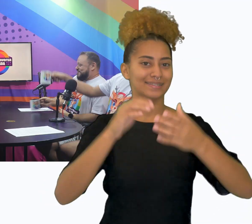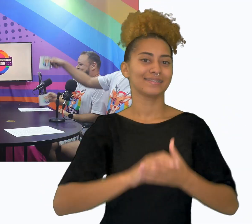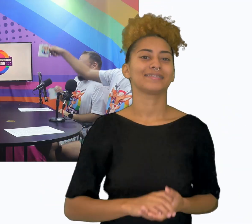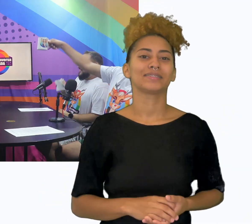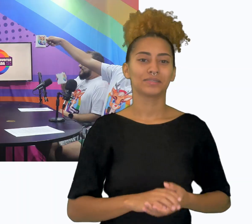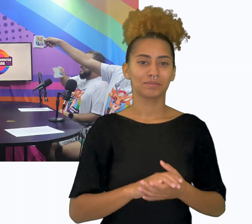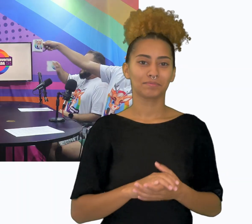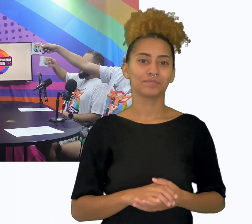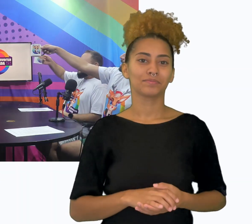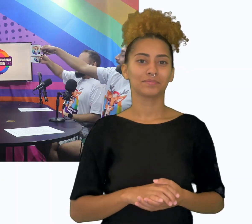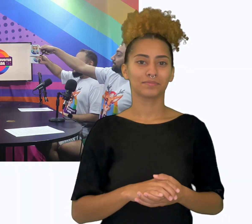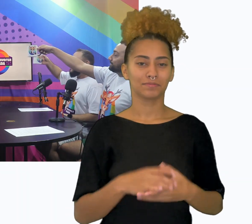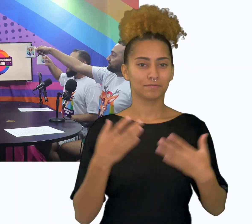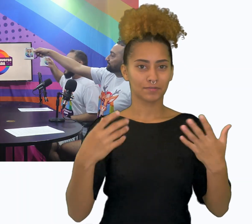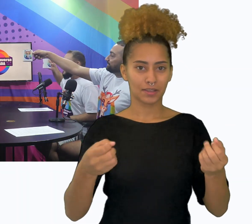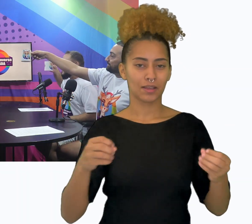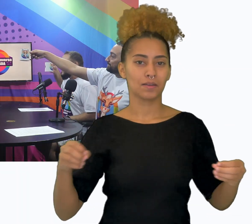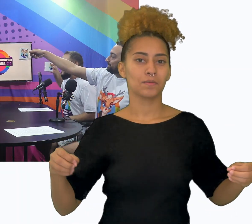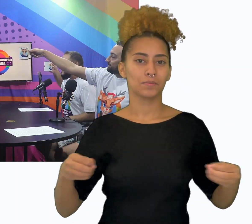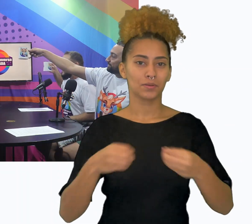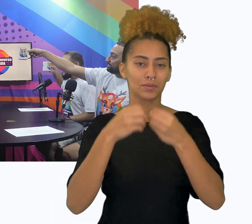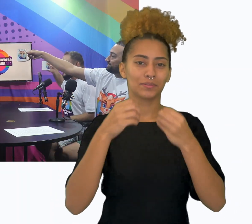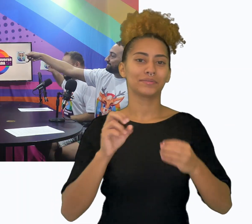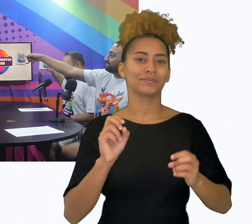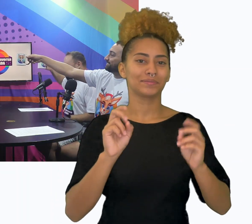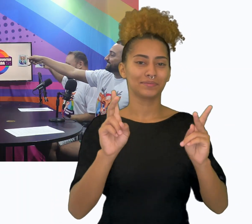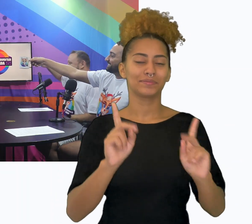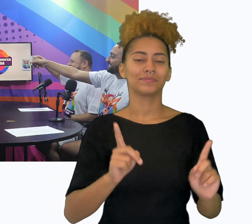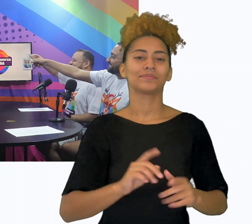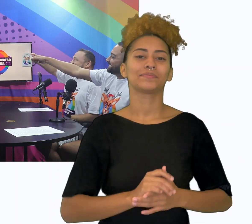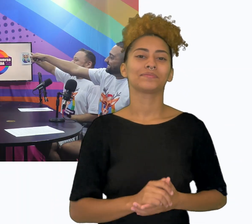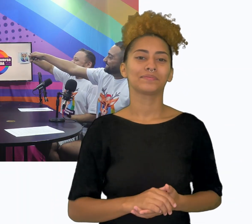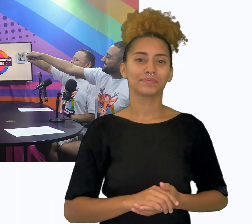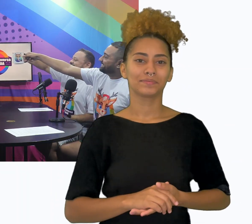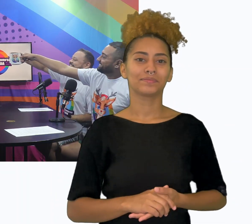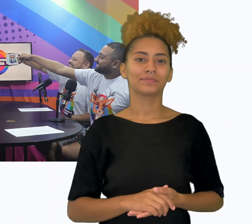brindar. Sai do grind. Sai do grind. Não, vou botar no. Não, vamos.